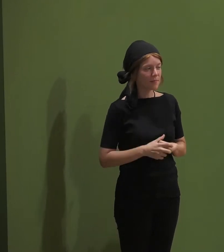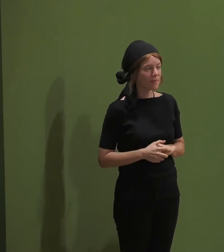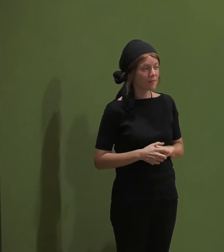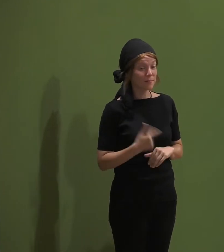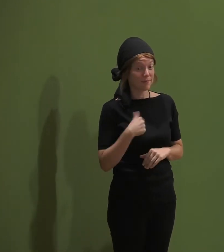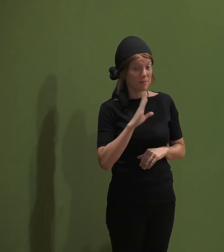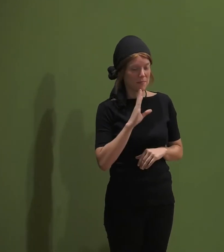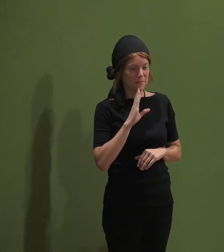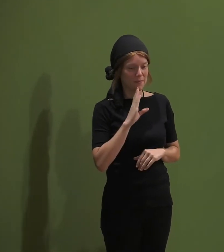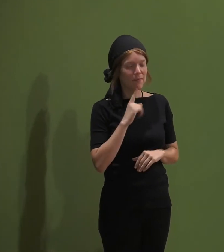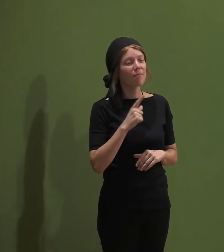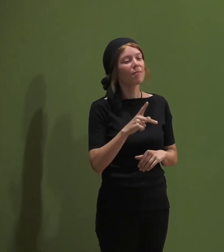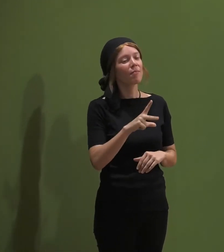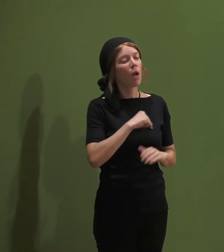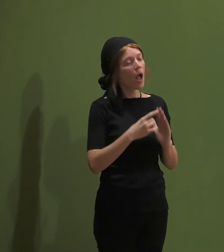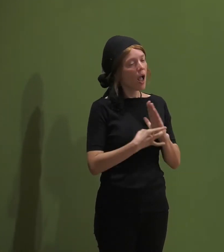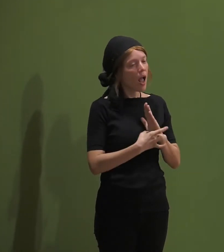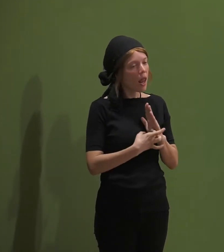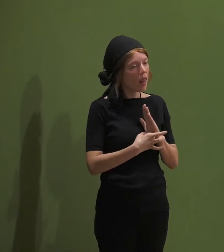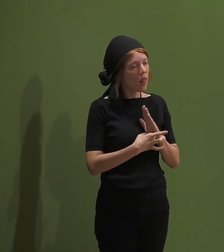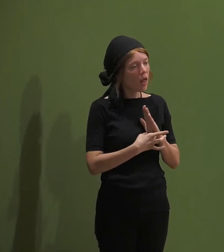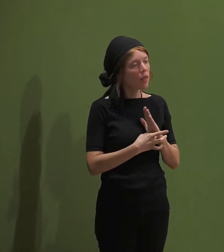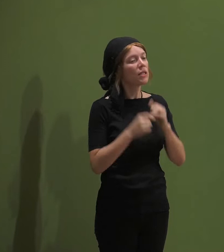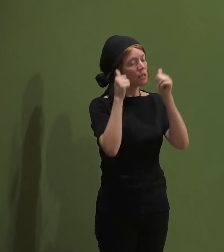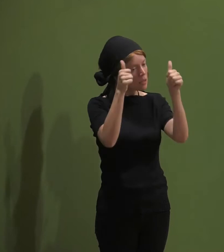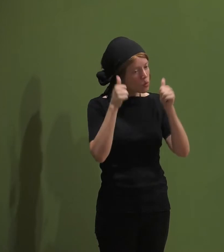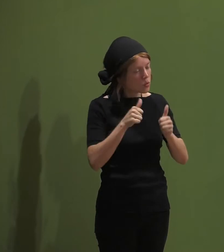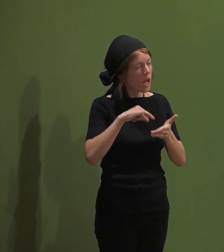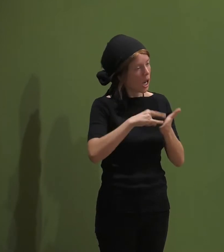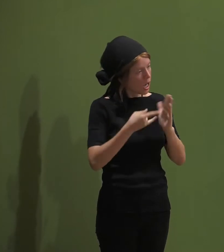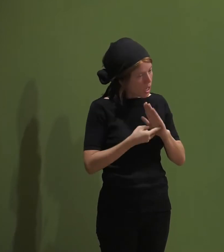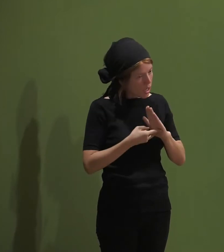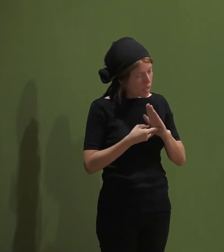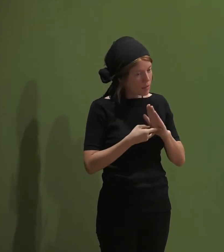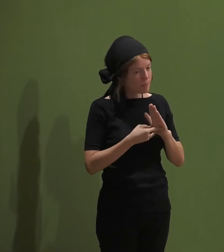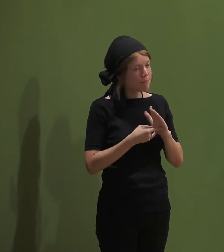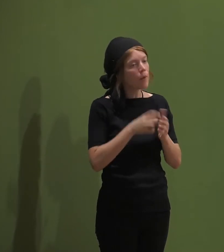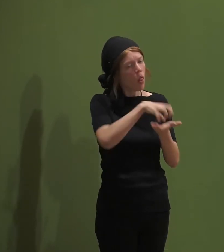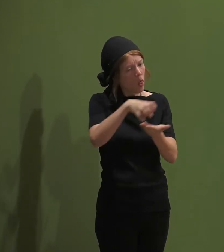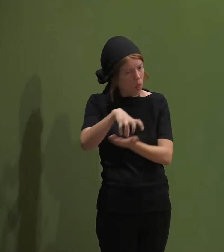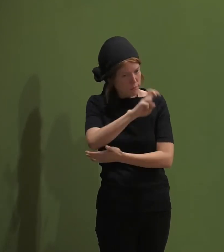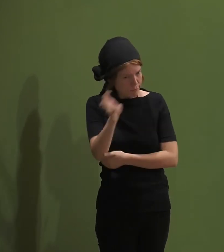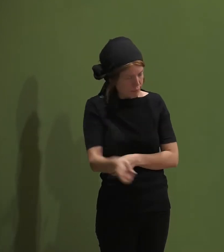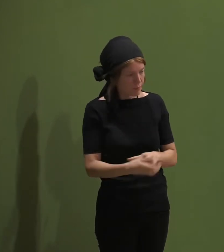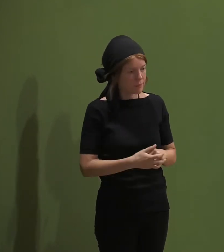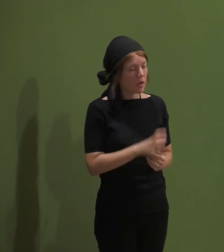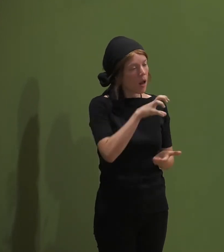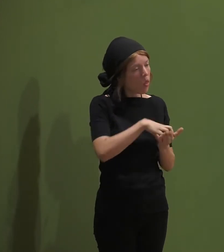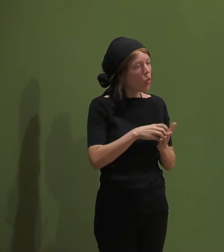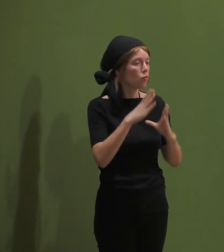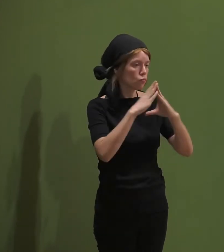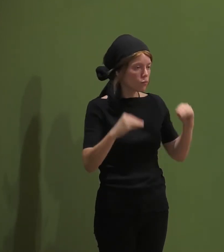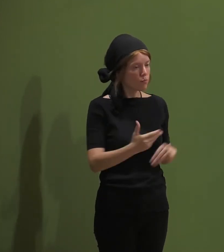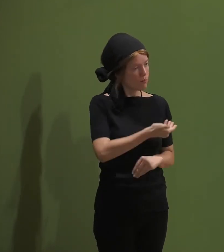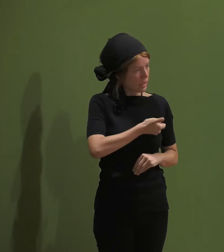Como decía, han obtenido dicho sello de calidad las titulaciones de ingeniería de los siguientes centros: Centro Universitario